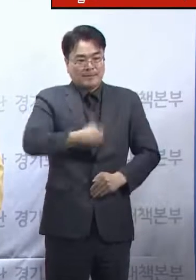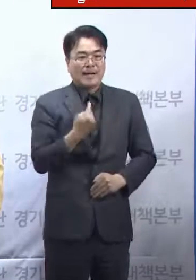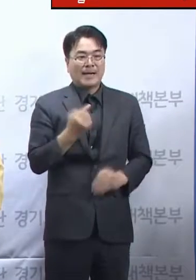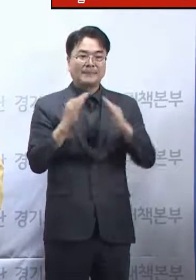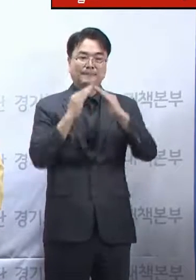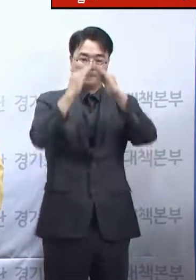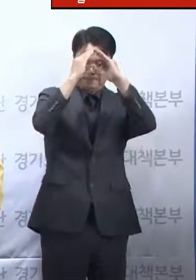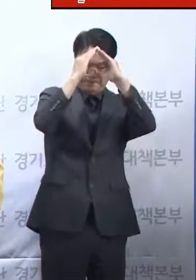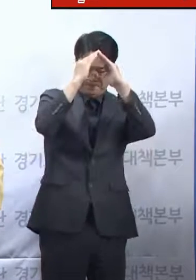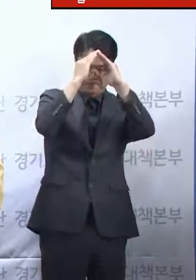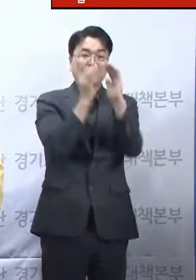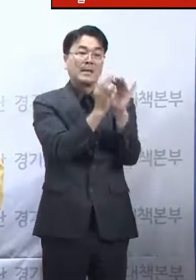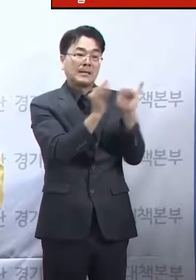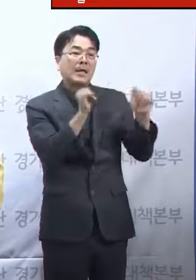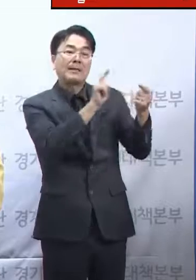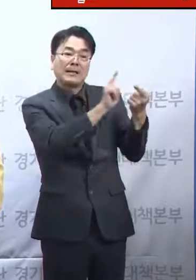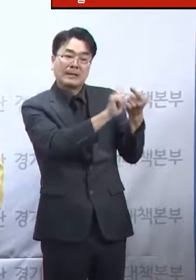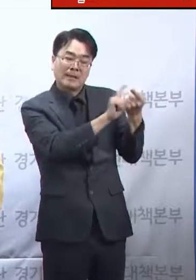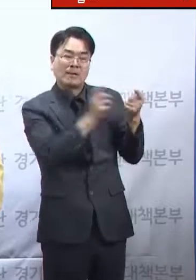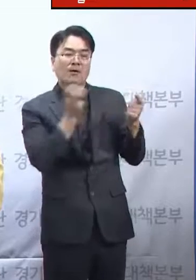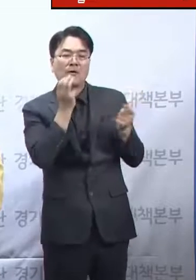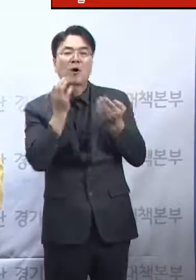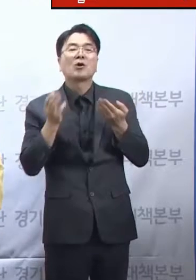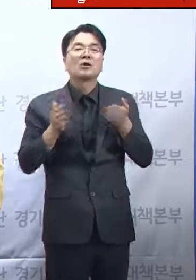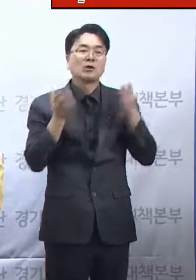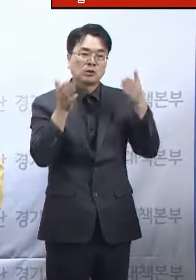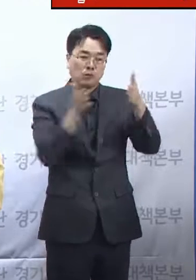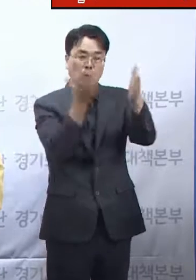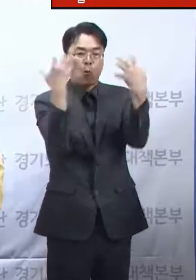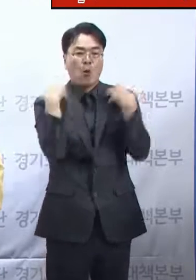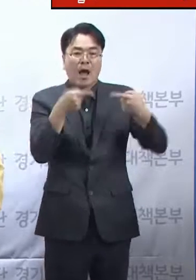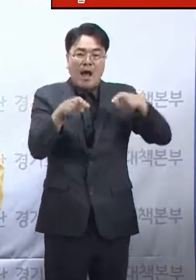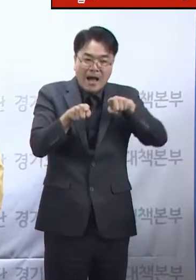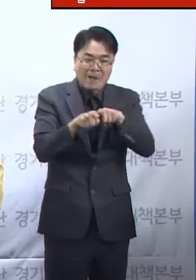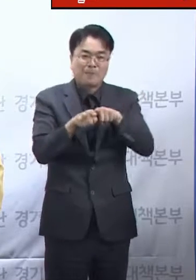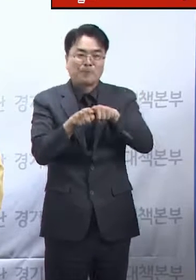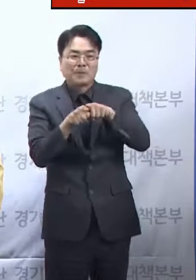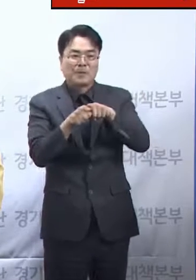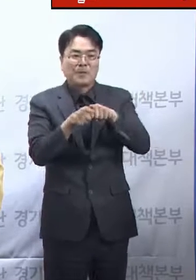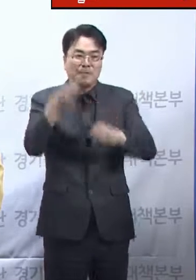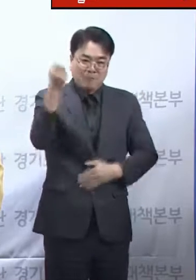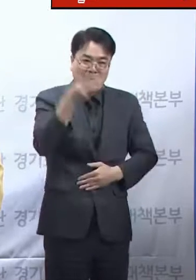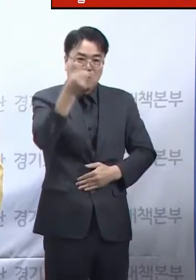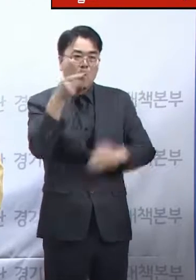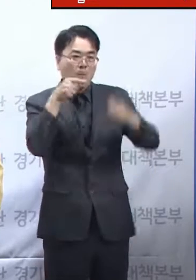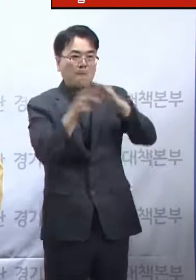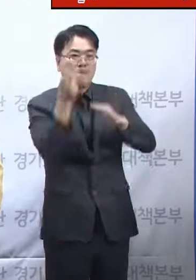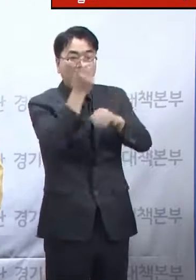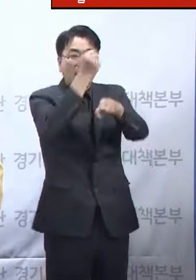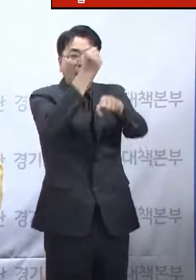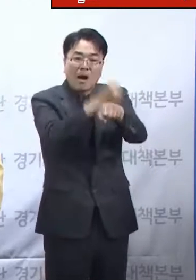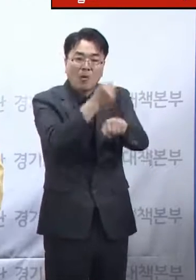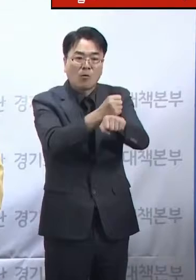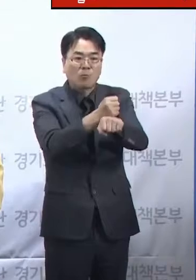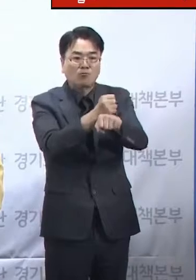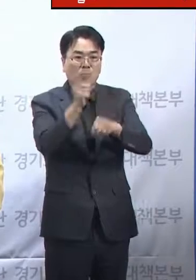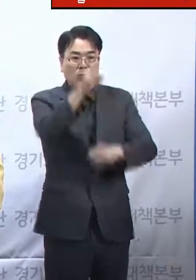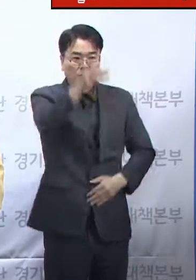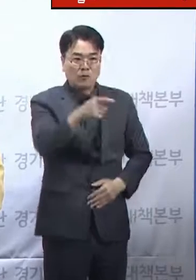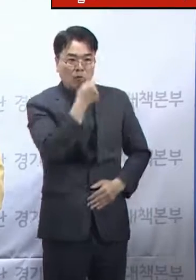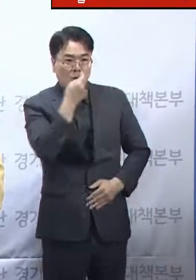자가격리자에 대한 지자체와의 합동 불시 점검을 더욱 강화하는 한편 자가격리자 위치